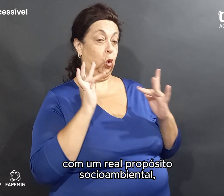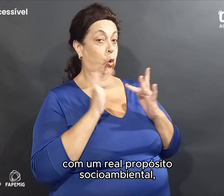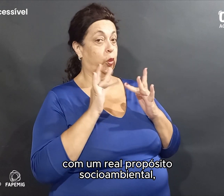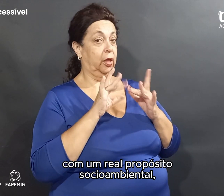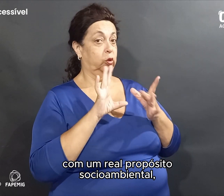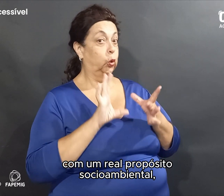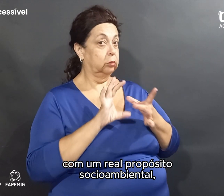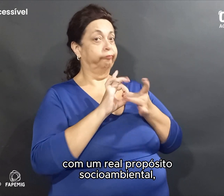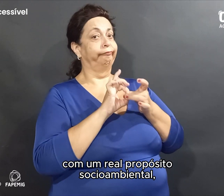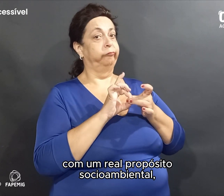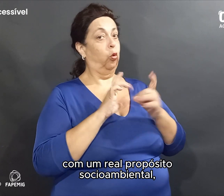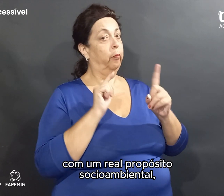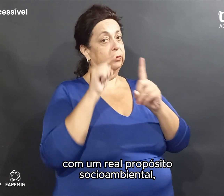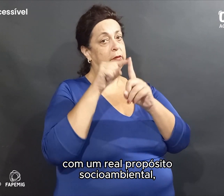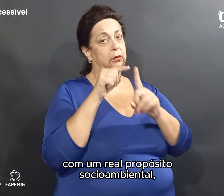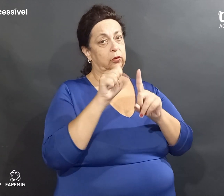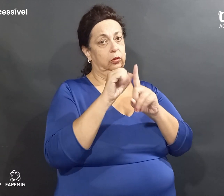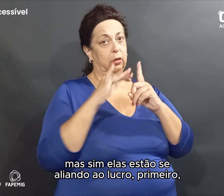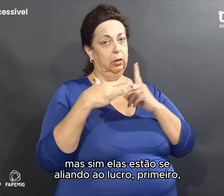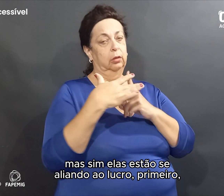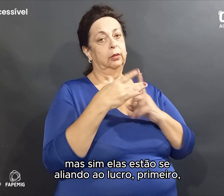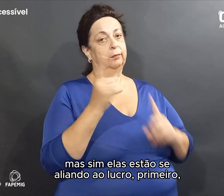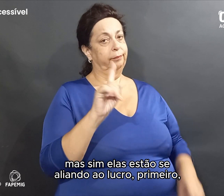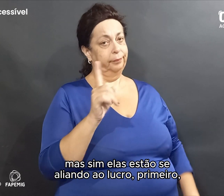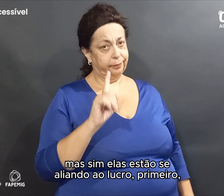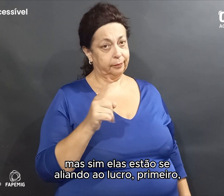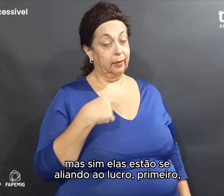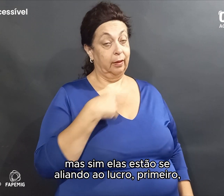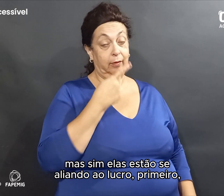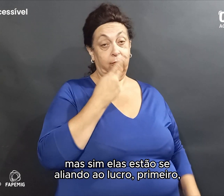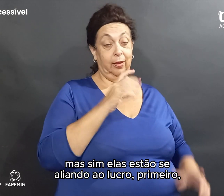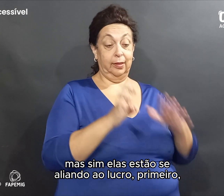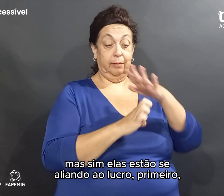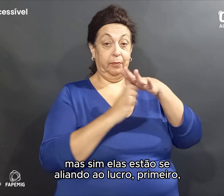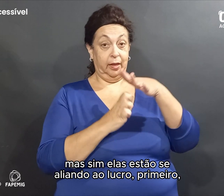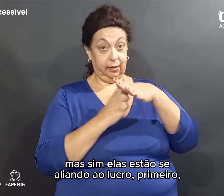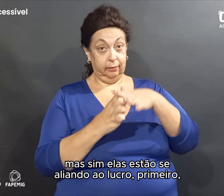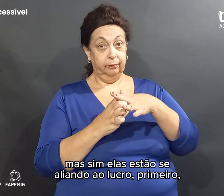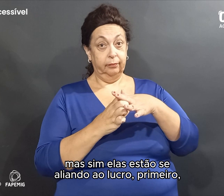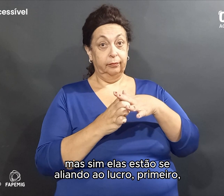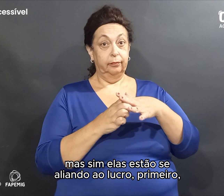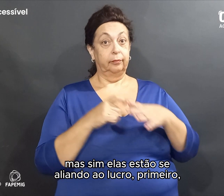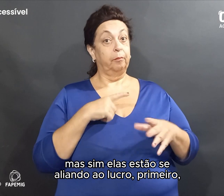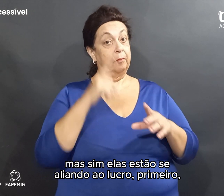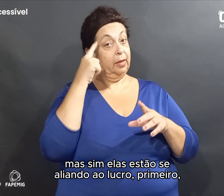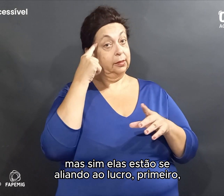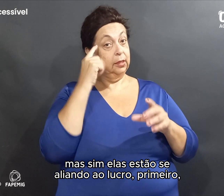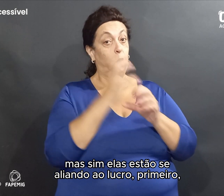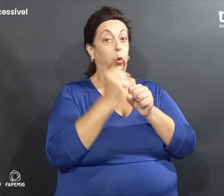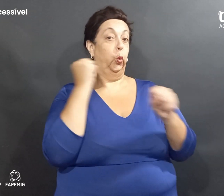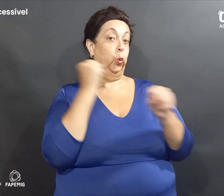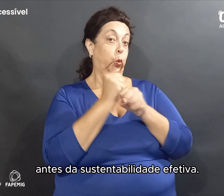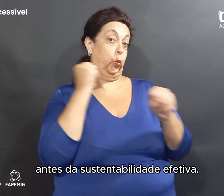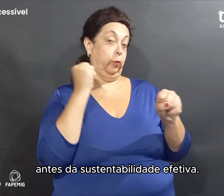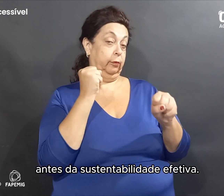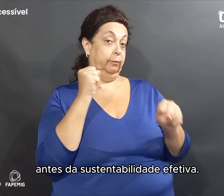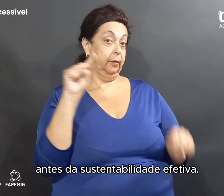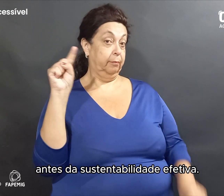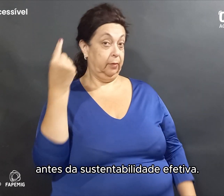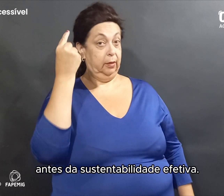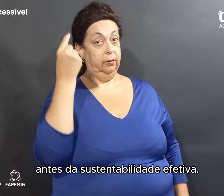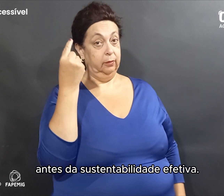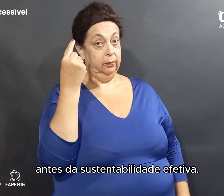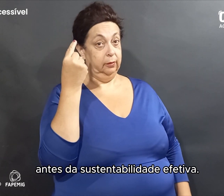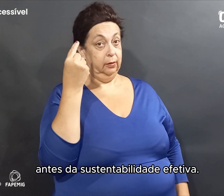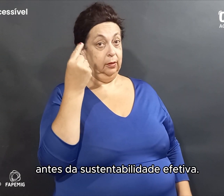com um real propósito socioambiental, mas sim elas estão se aliando ao lucro primeiro,